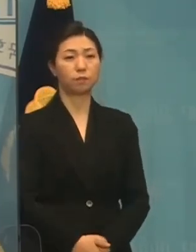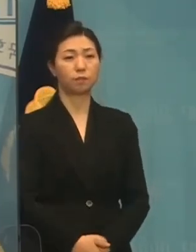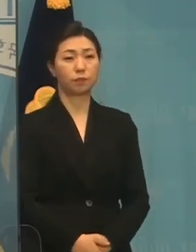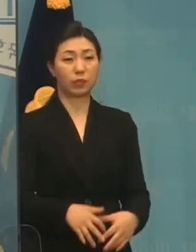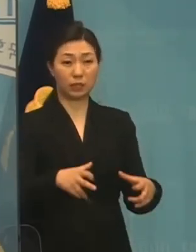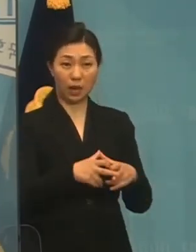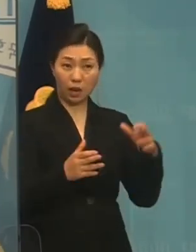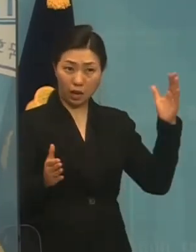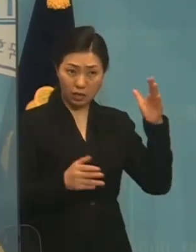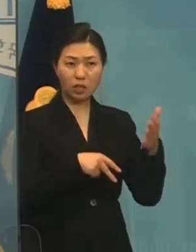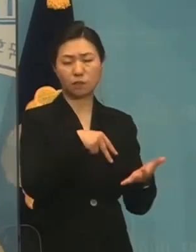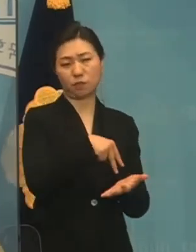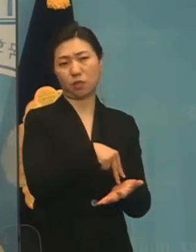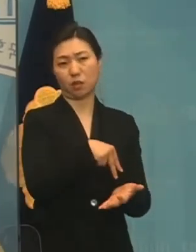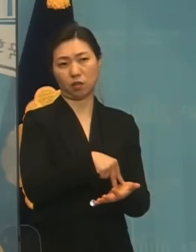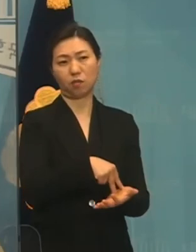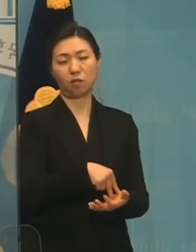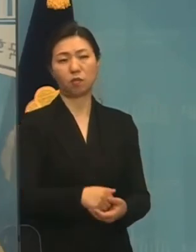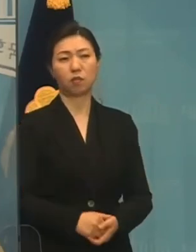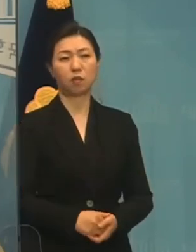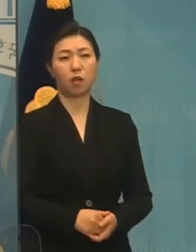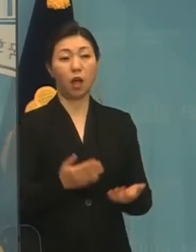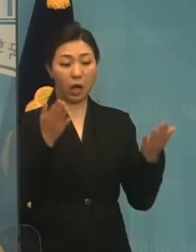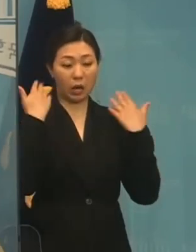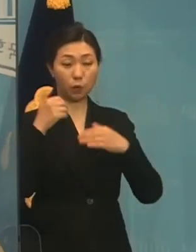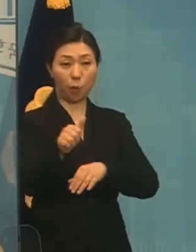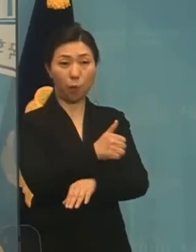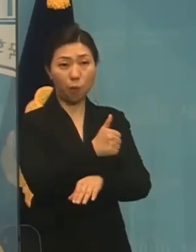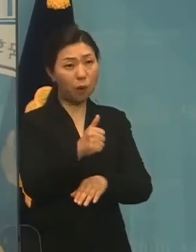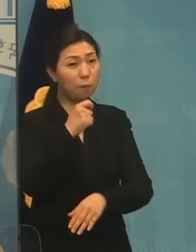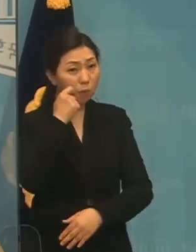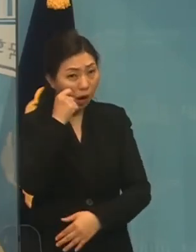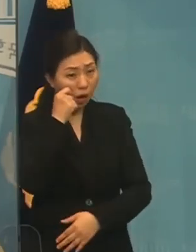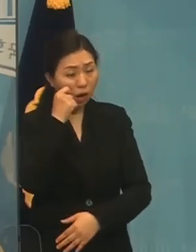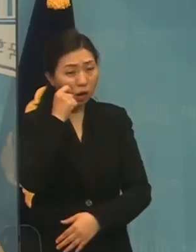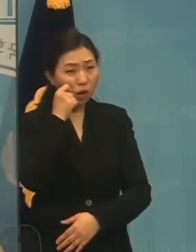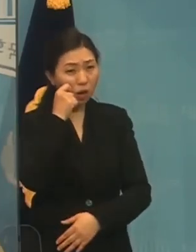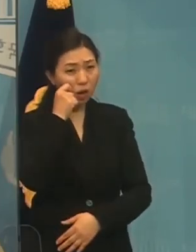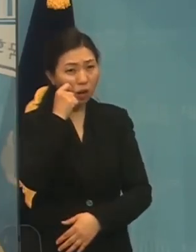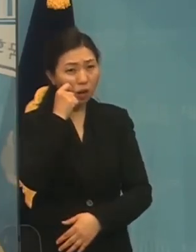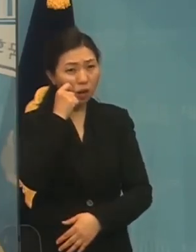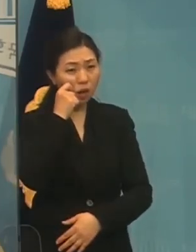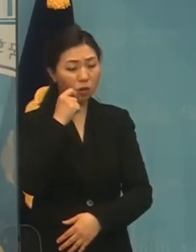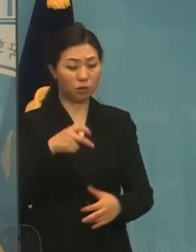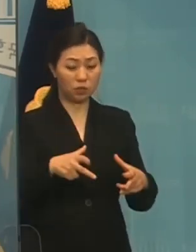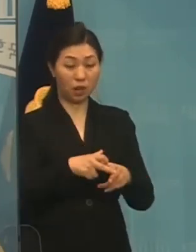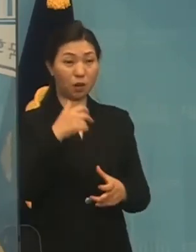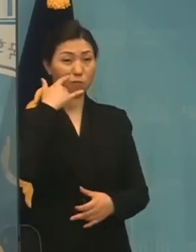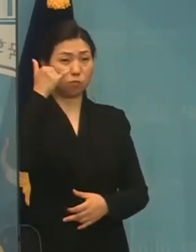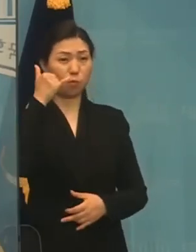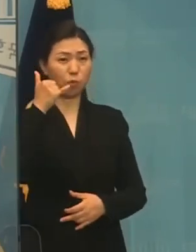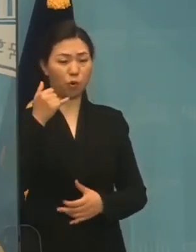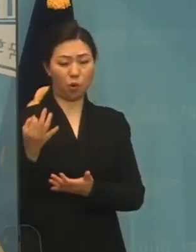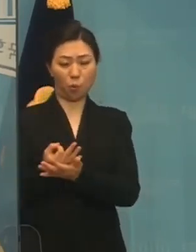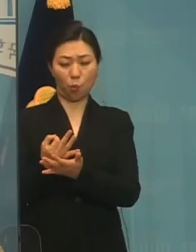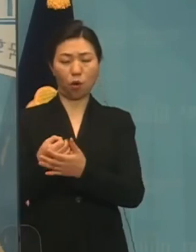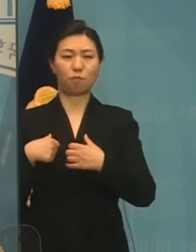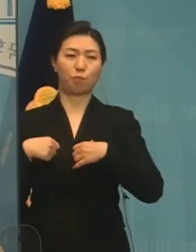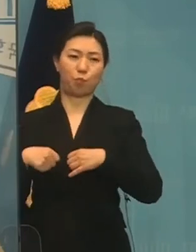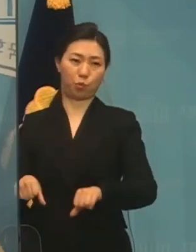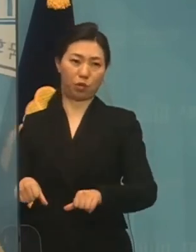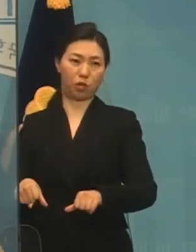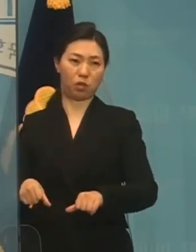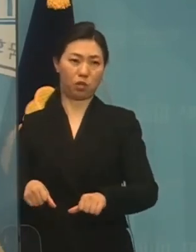장애 학생들의 경우 등교 수업이 이루어지지 않을 경우에 그 부모들은 생업을 포기하고 그